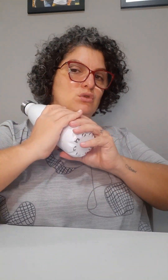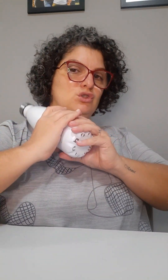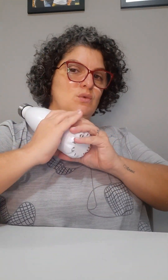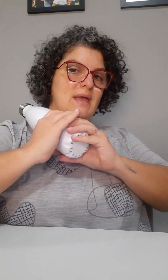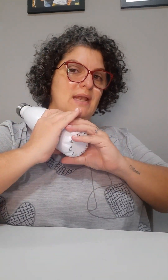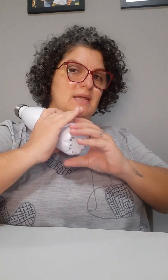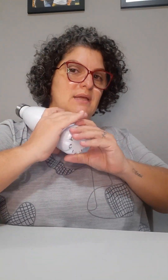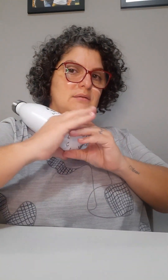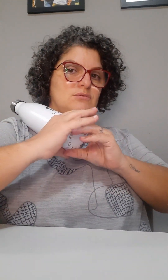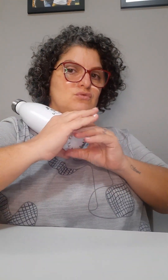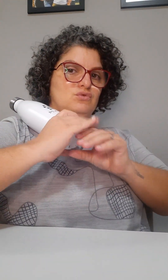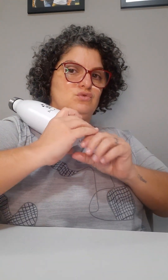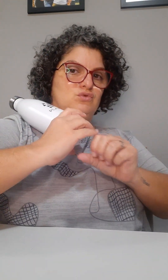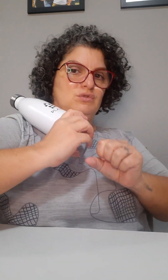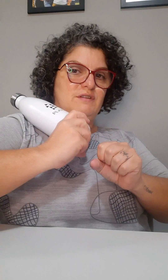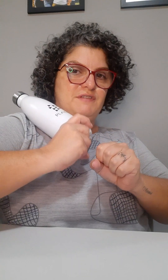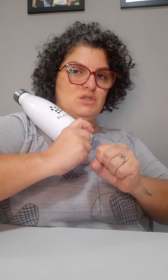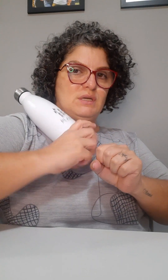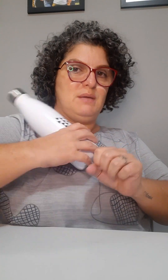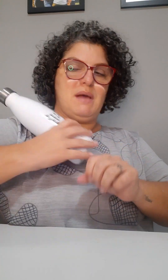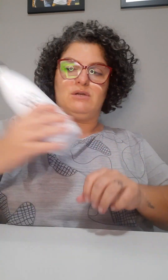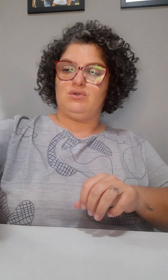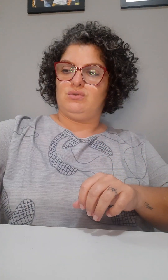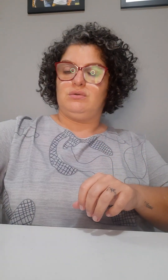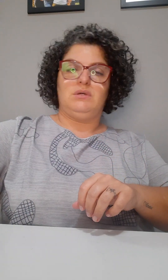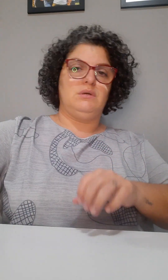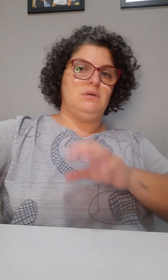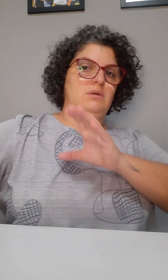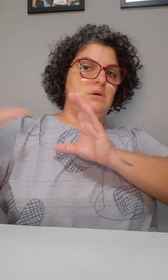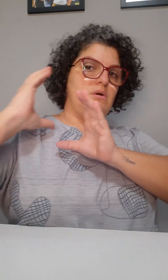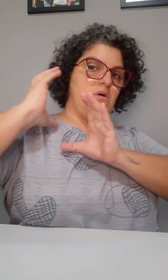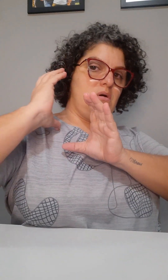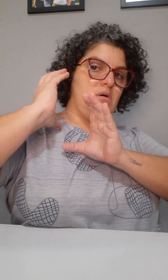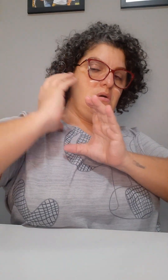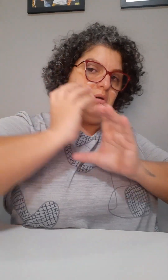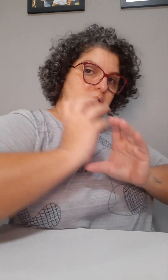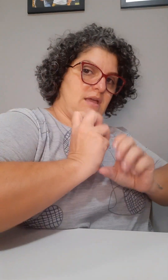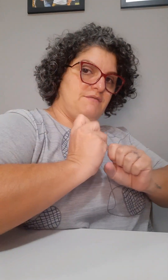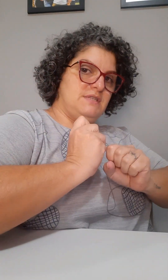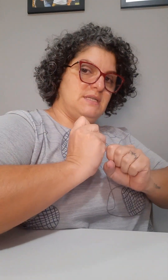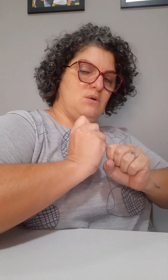puxo ele e fecho aqui embaixo. Ó, revisão